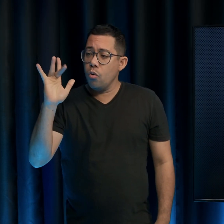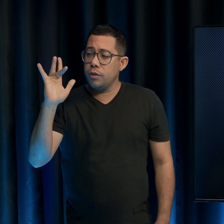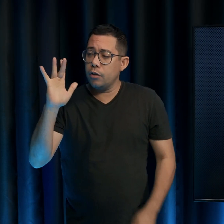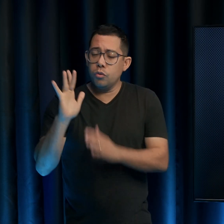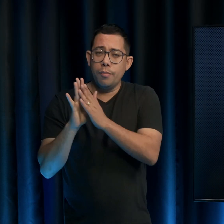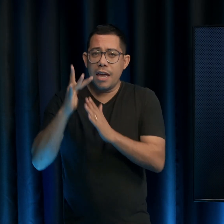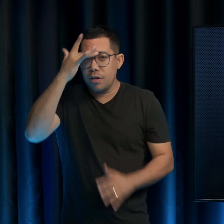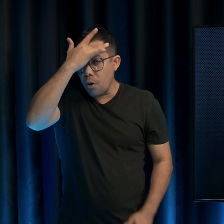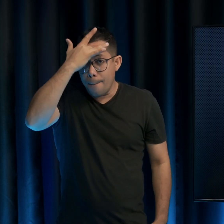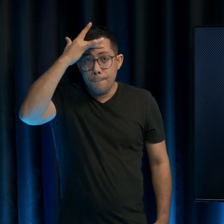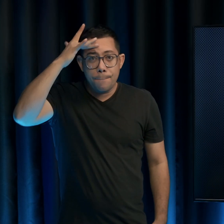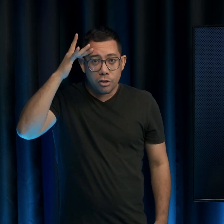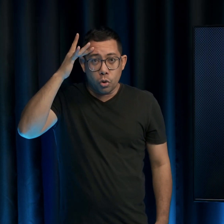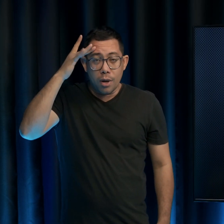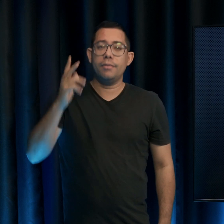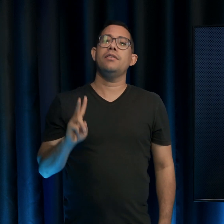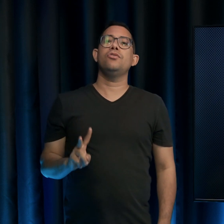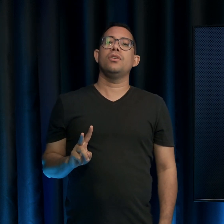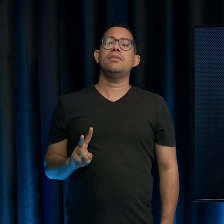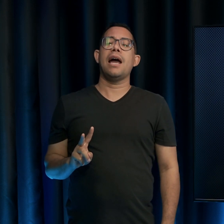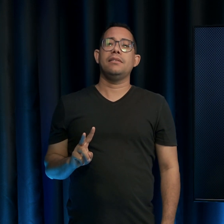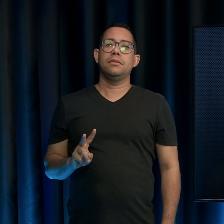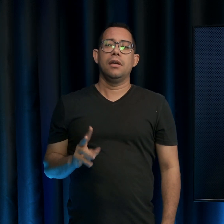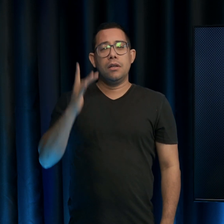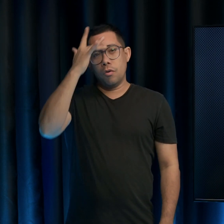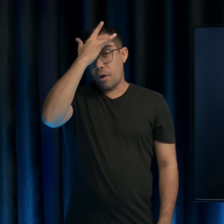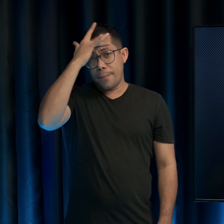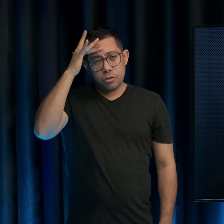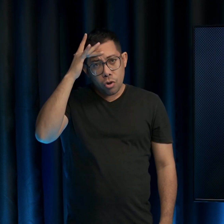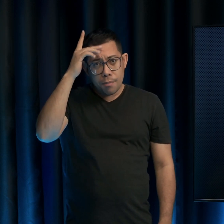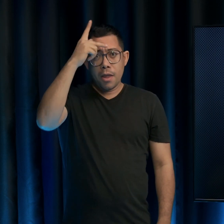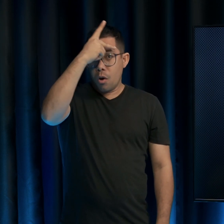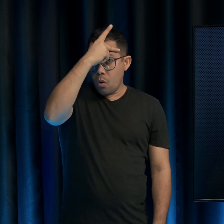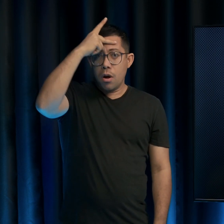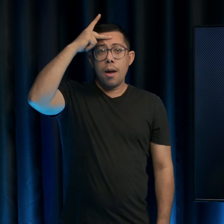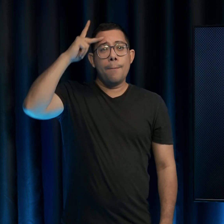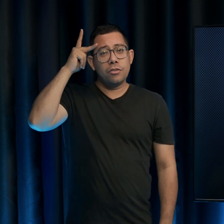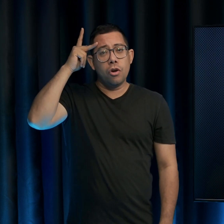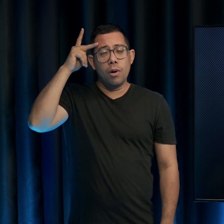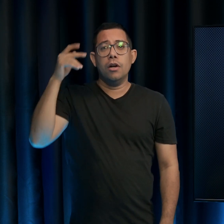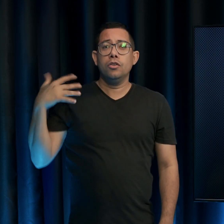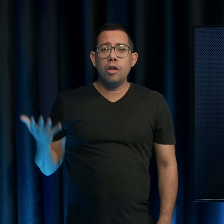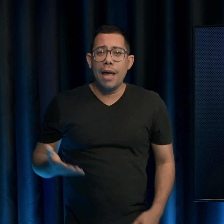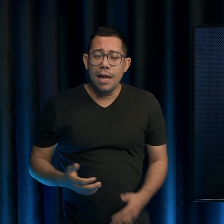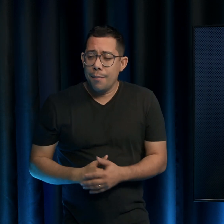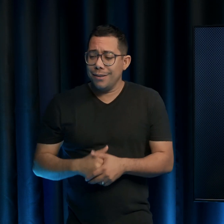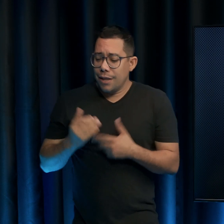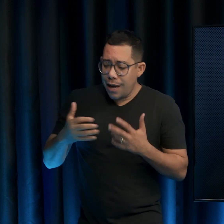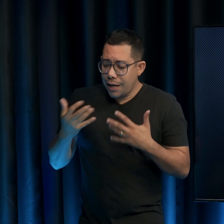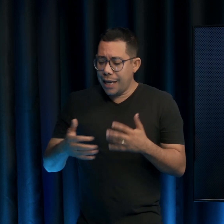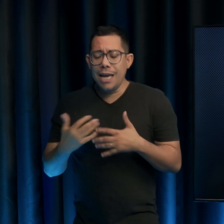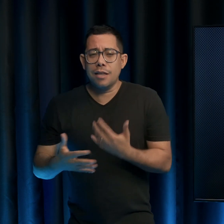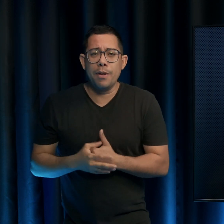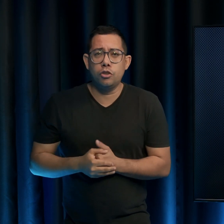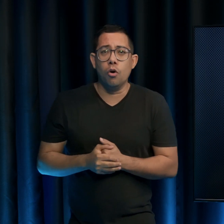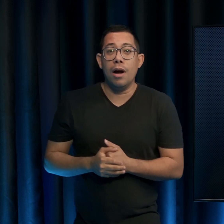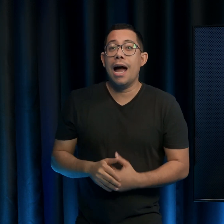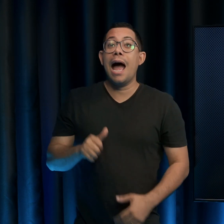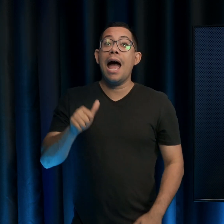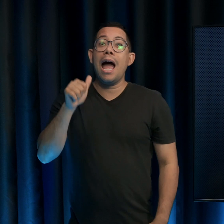dedo do meio aqui, ó, pessoa. Tem esses dois sinais. Então fala pessoa ou pessoa. Tudo bem, mas quem é essa pessoa? Ah,